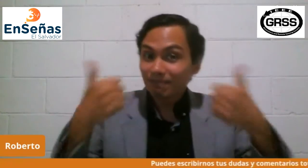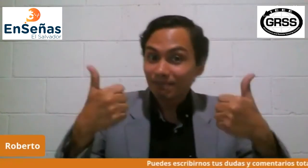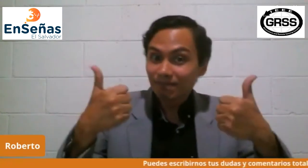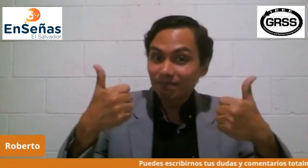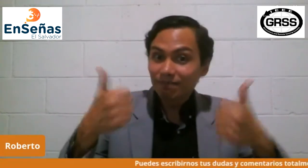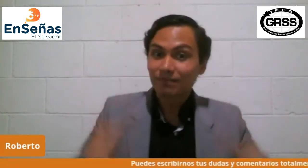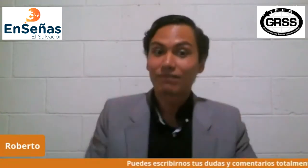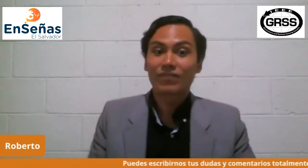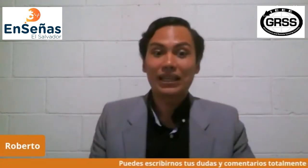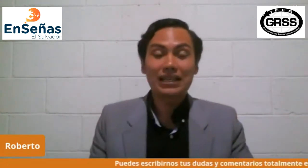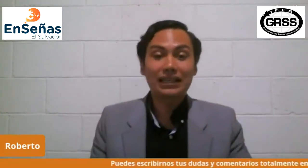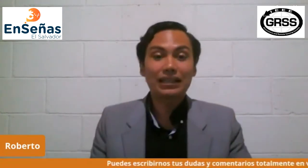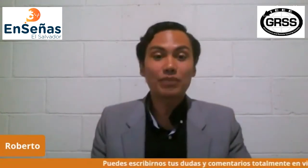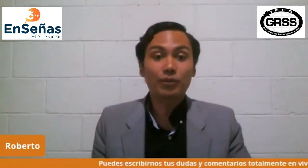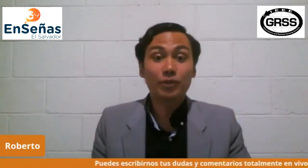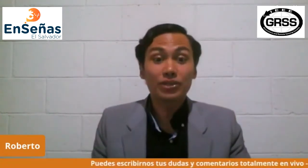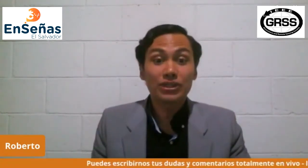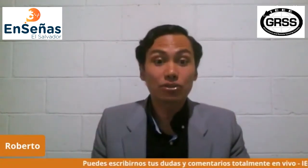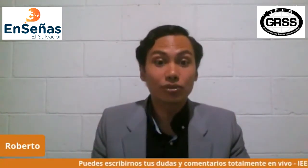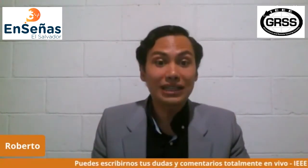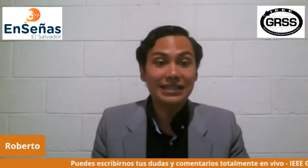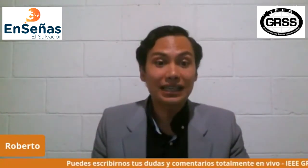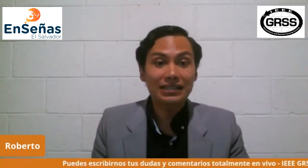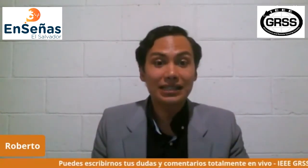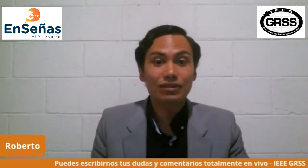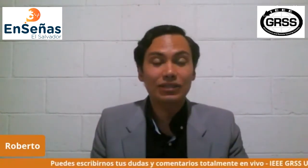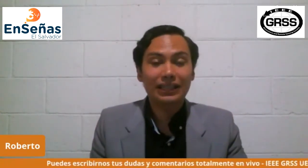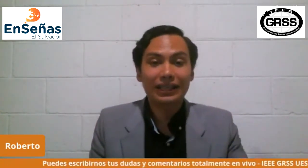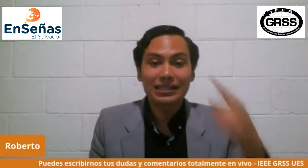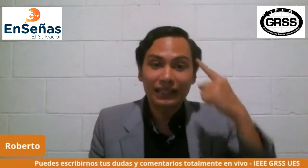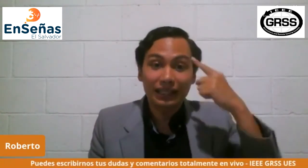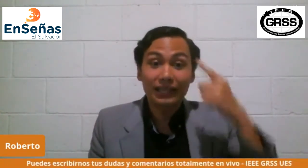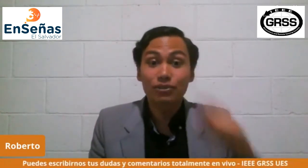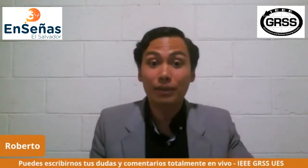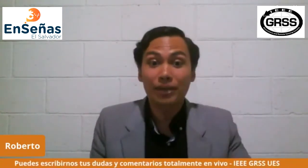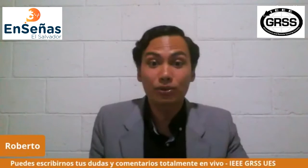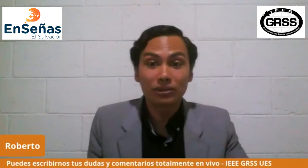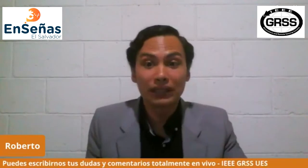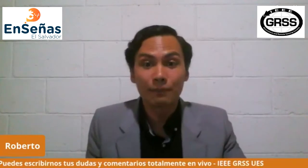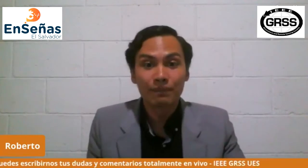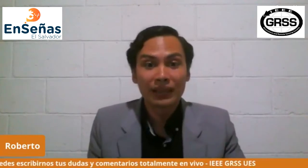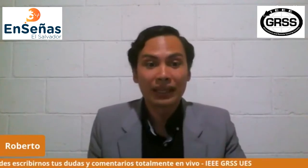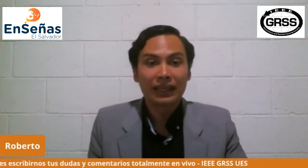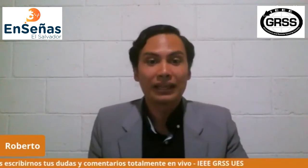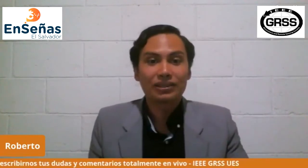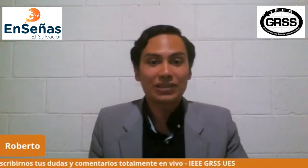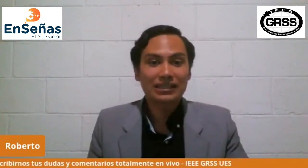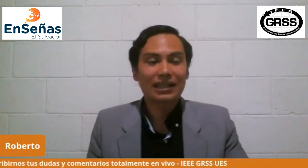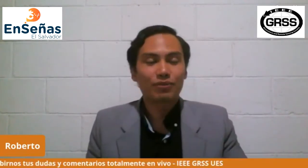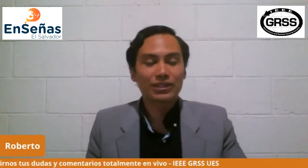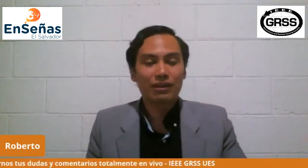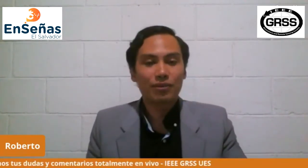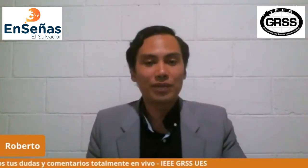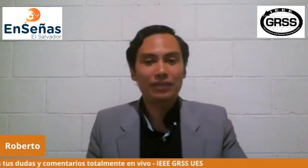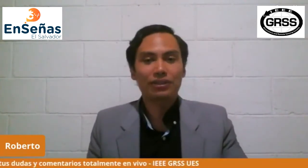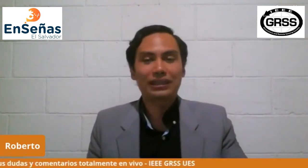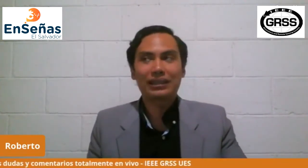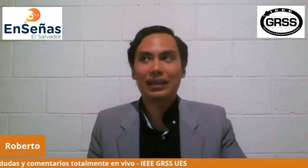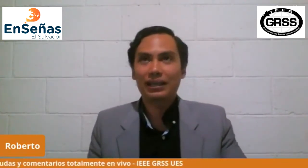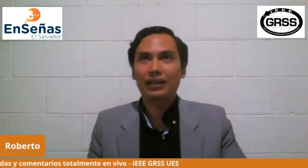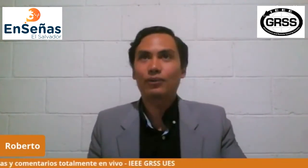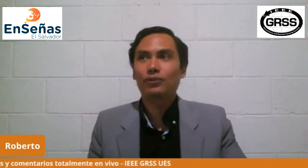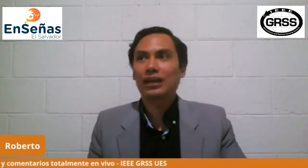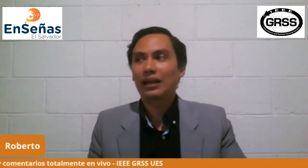tal? Y aquí también, por ejemplo, si subo las cejas, eso quiere decir que es una pregunta. Entonces, como estábamos viendo